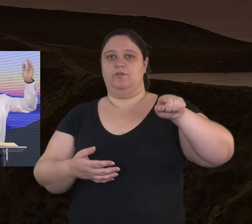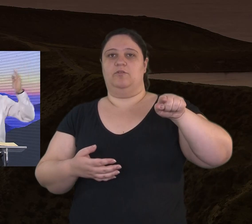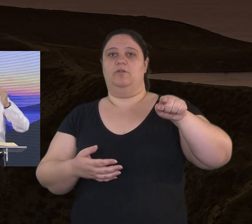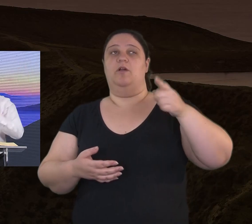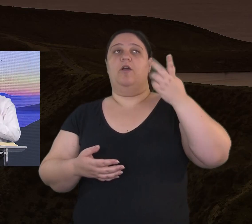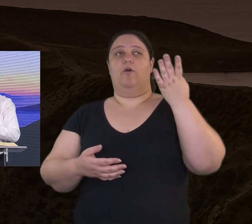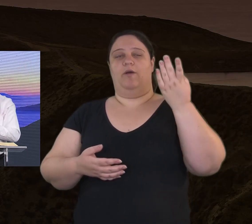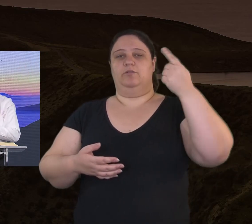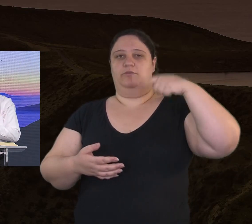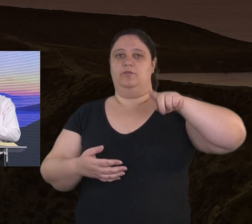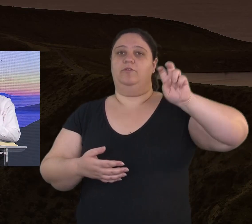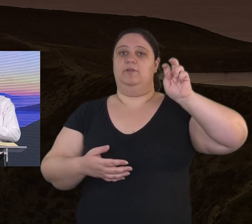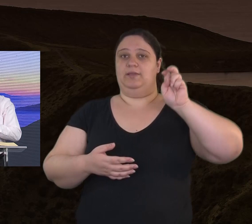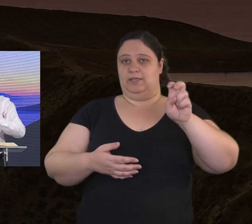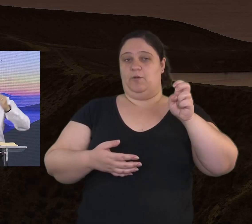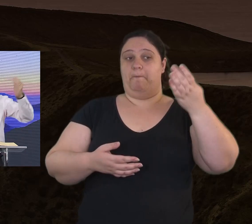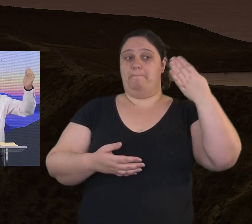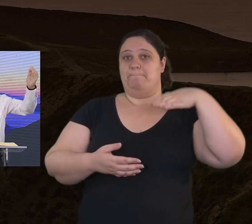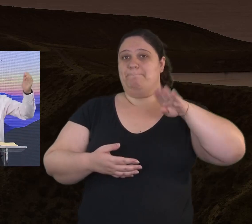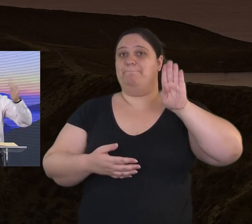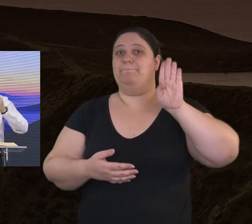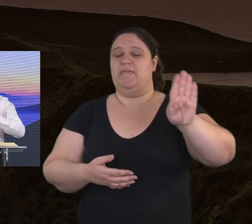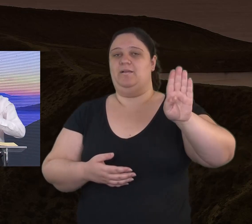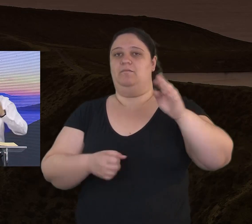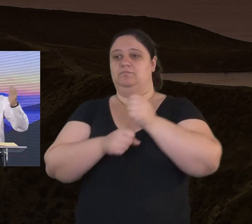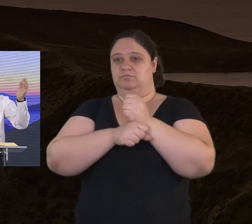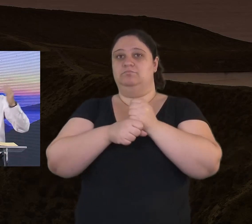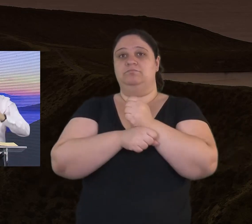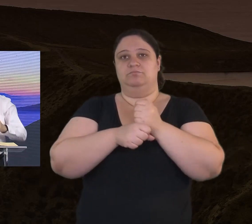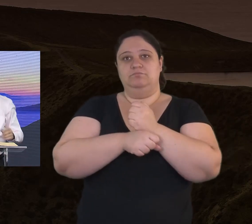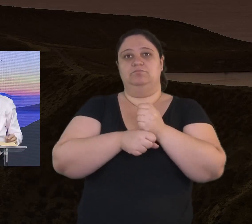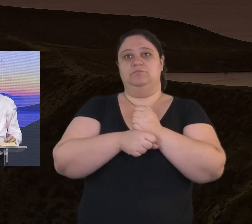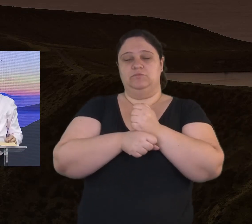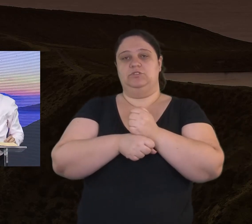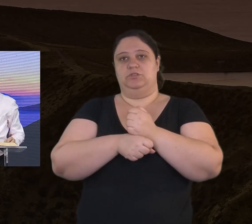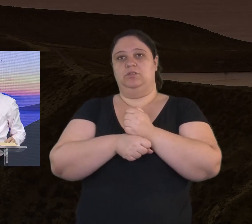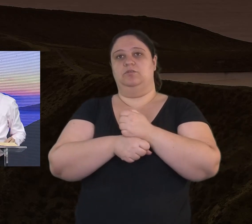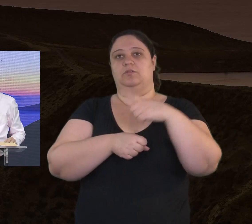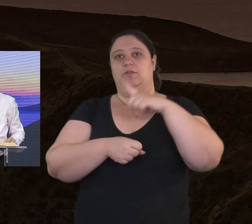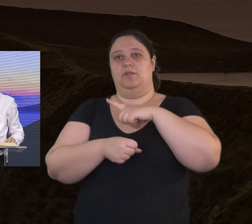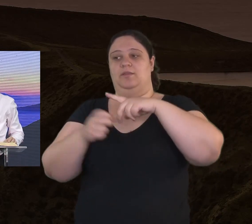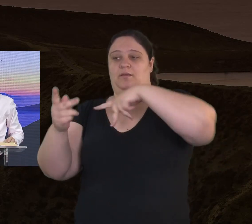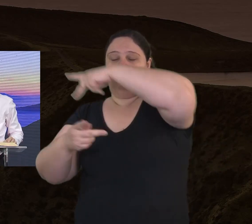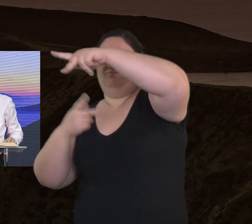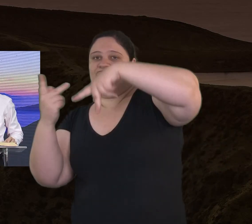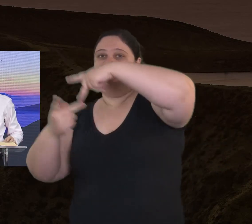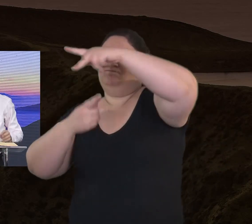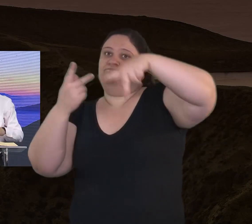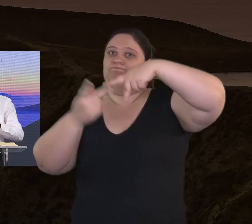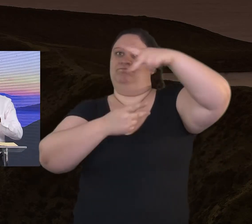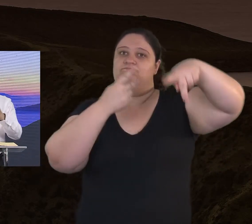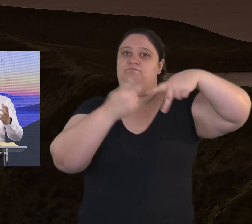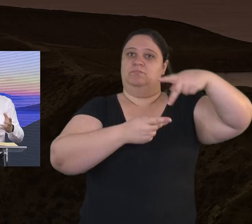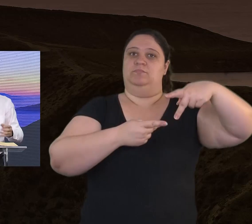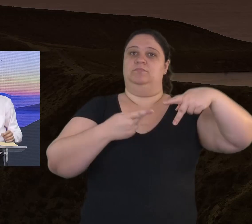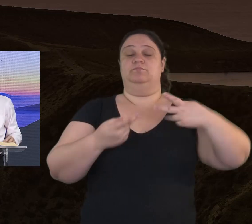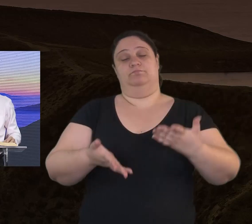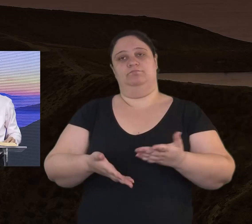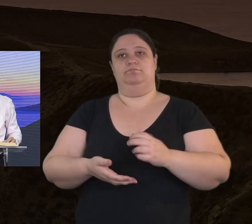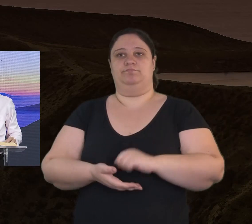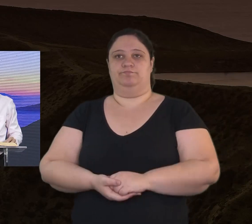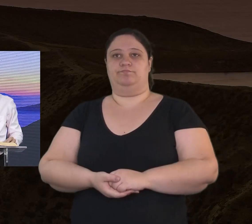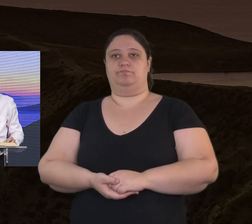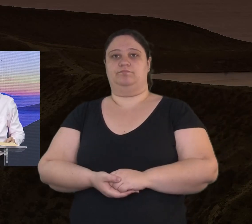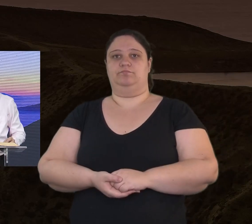14 bilhões a 4,5 bilhões de anos, existe um intervalo de quase 9 bilhões de anos, né, para surgimento do